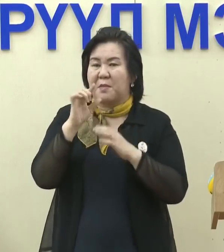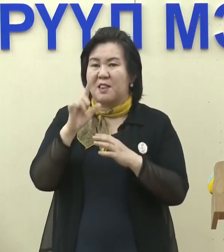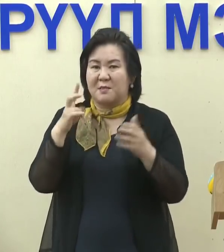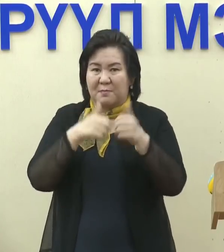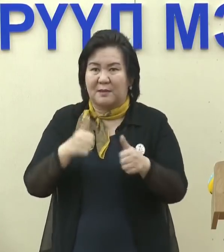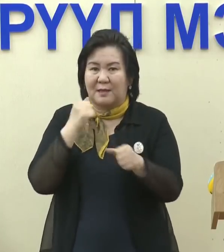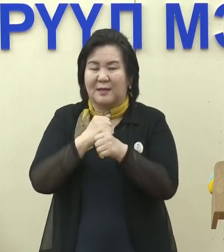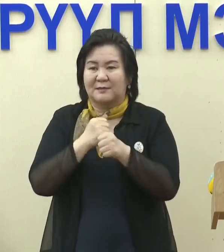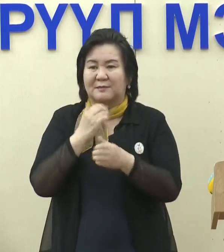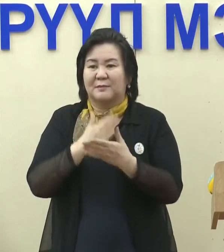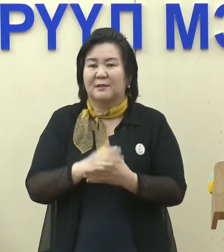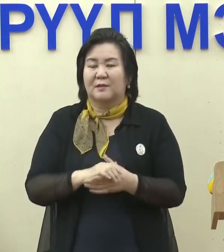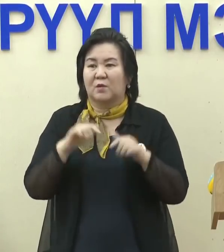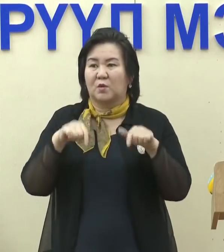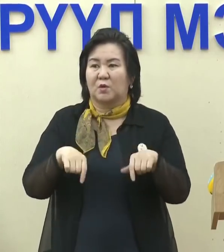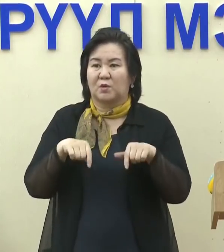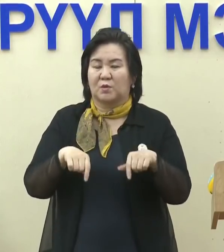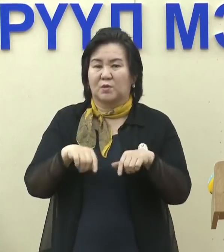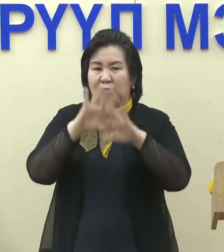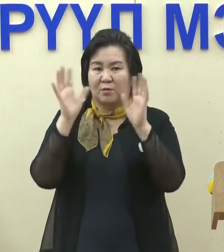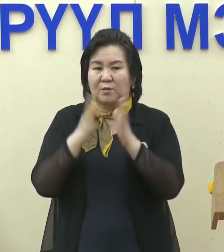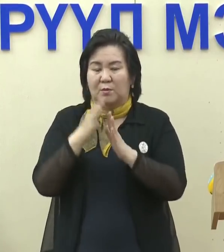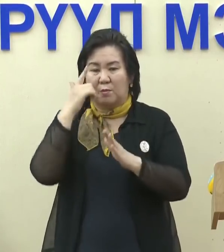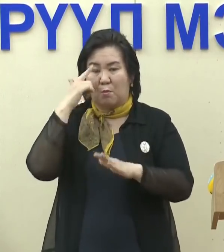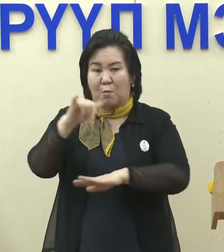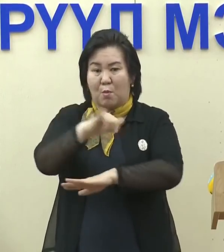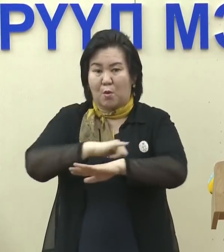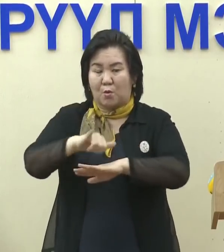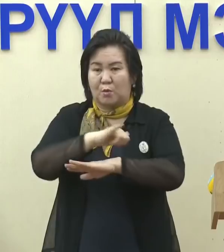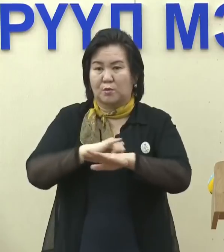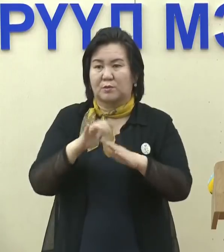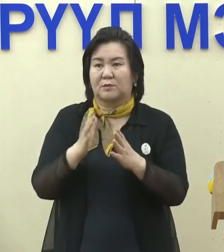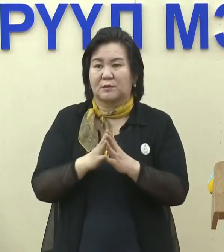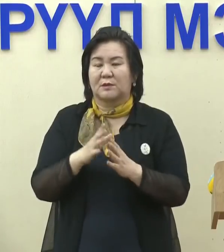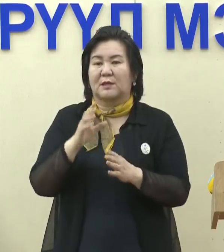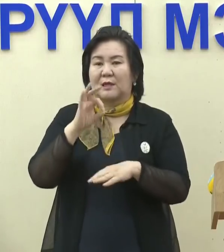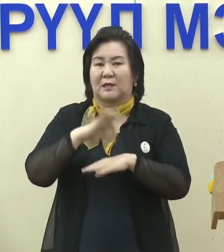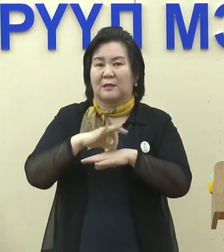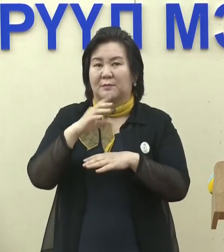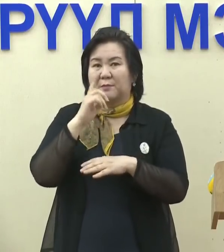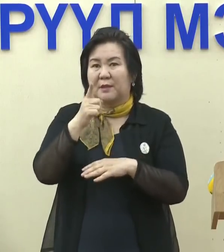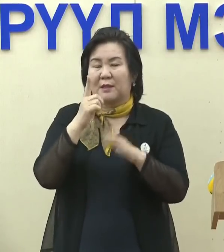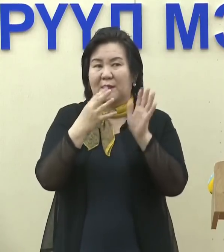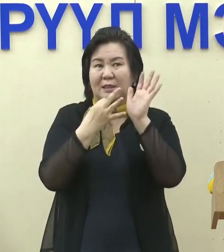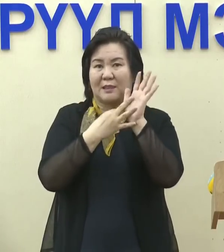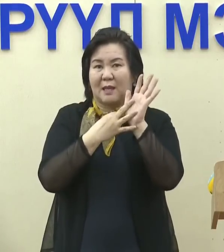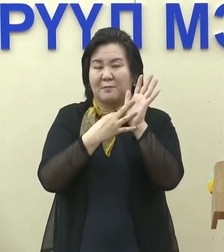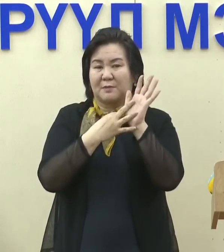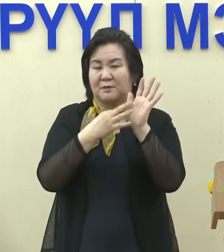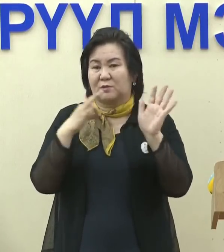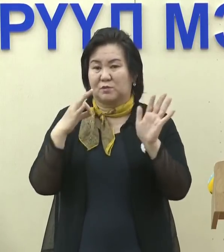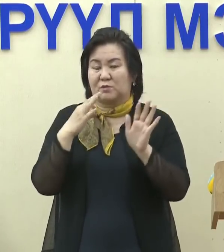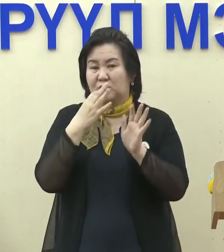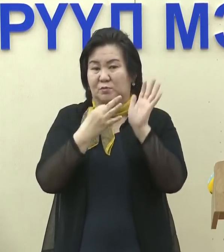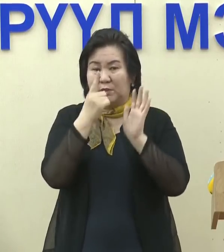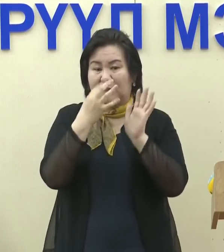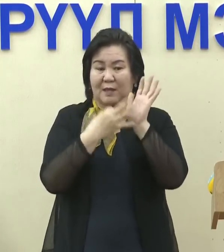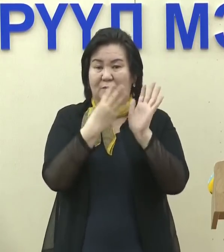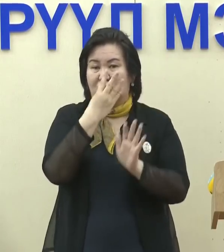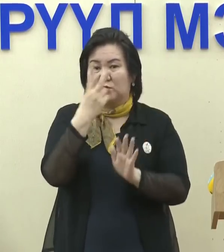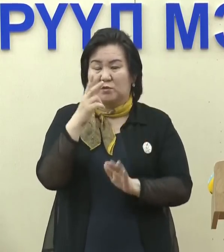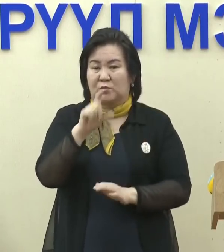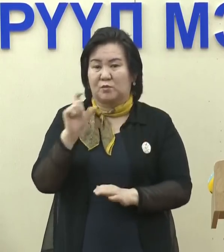хангах ажиллаж байна. За өнөөдөр нийт Монгол улсад 20 сургалт эрхлэгч байгуулгад 1842 резидент эмч суралцж